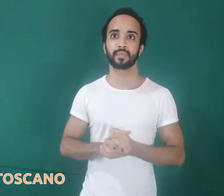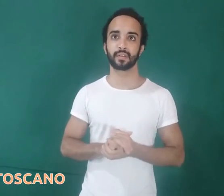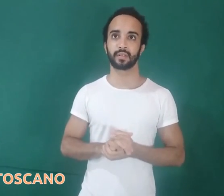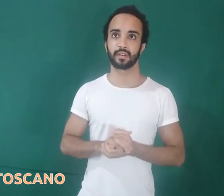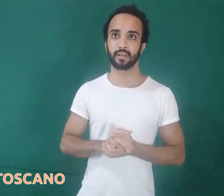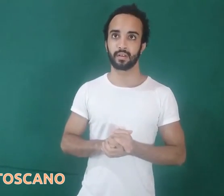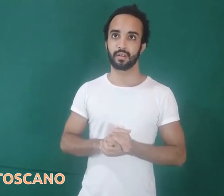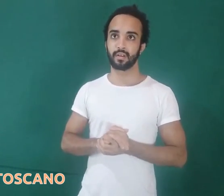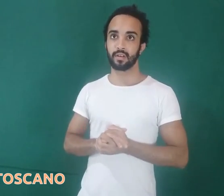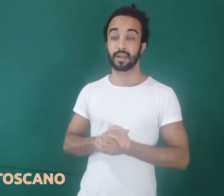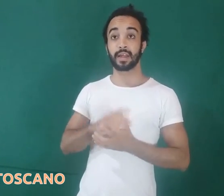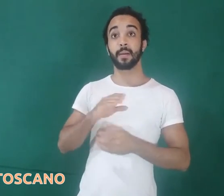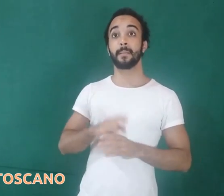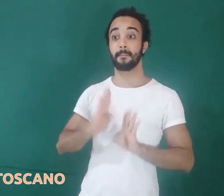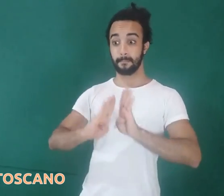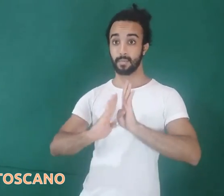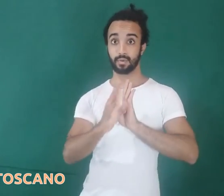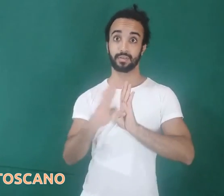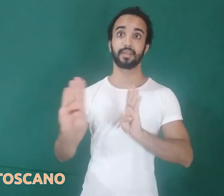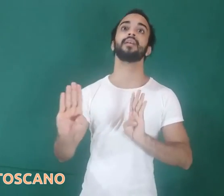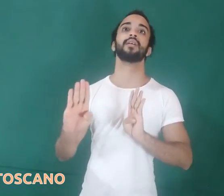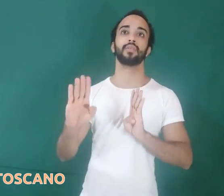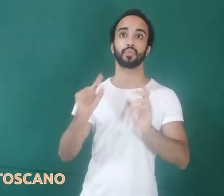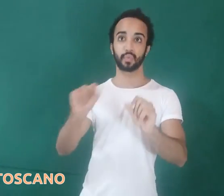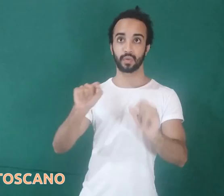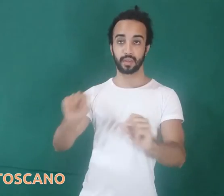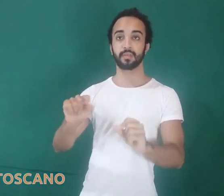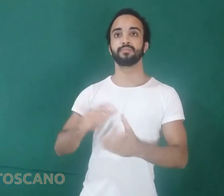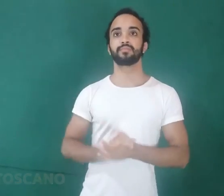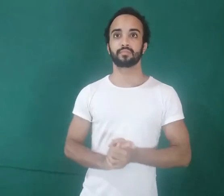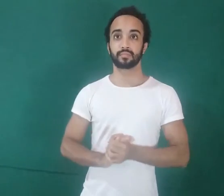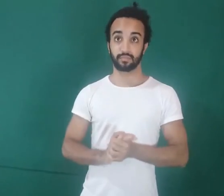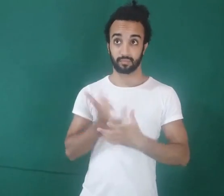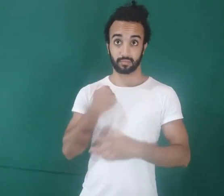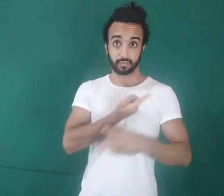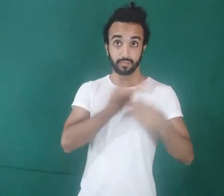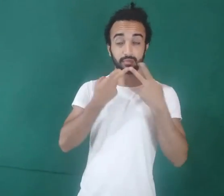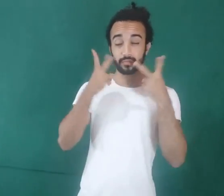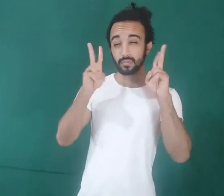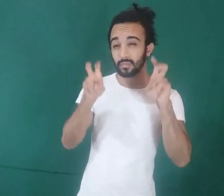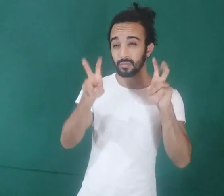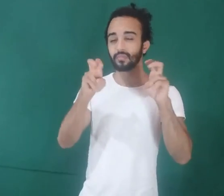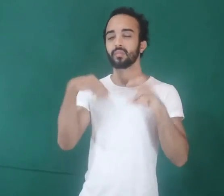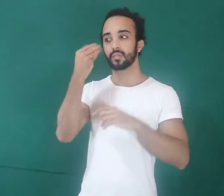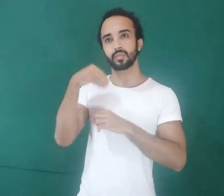com a tripulação Bote de Teatro, né, que a gente vai fazer um episódio especial onde a gente vai falar sobre as experiências enquanto